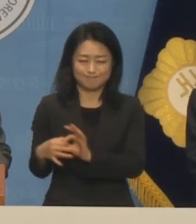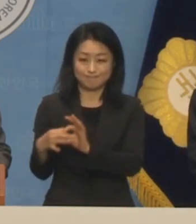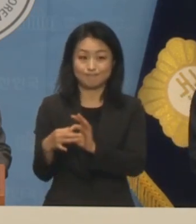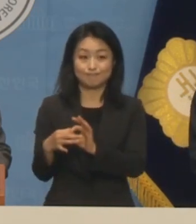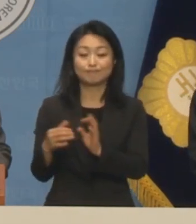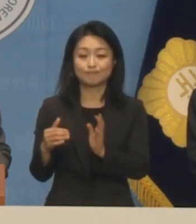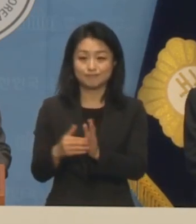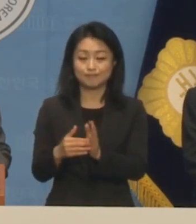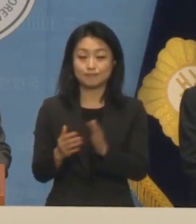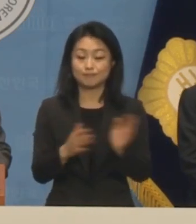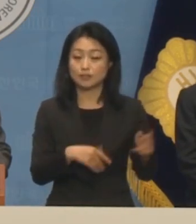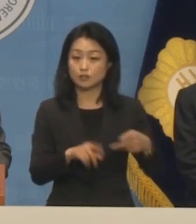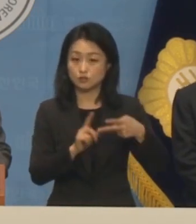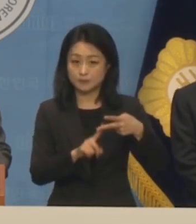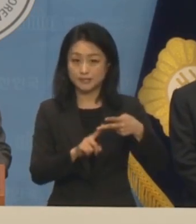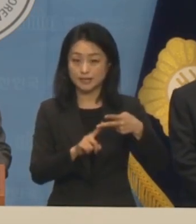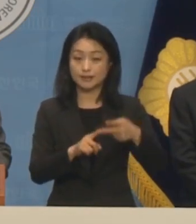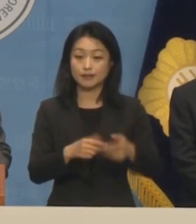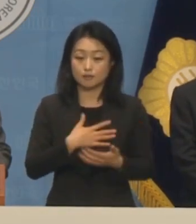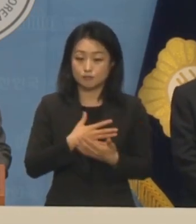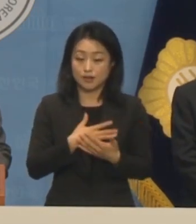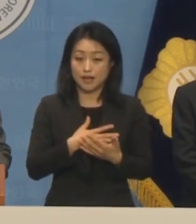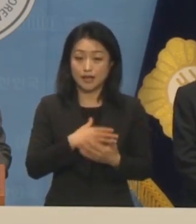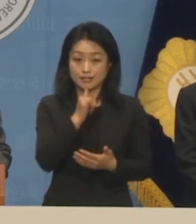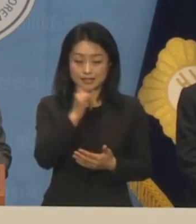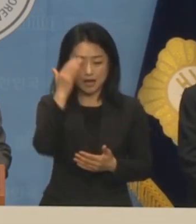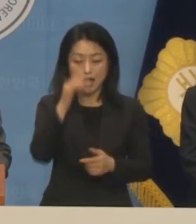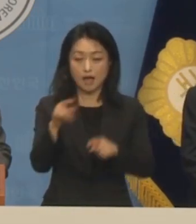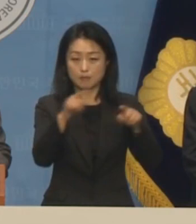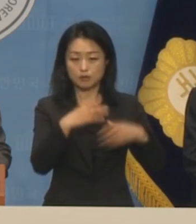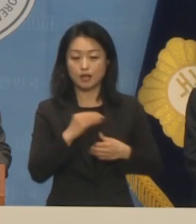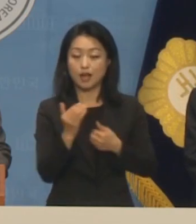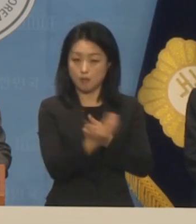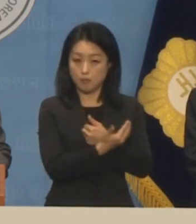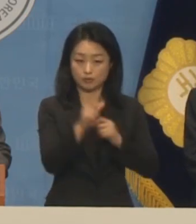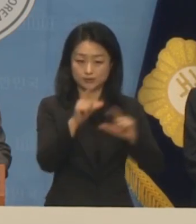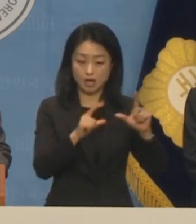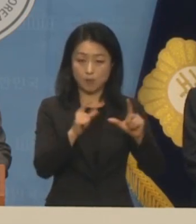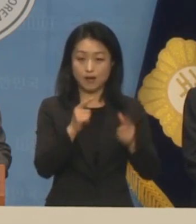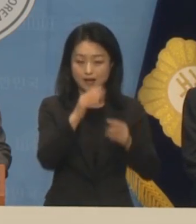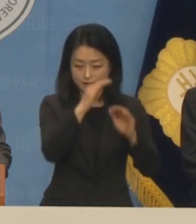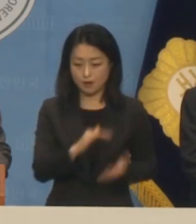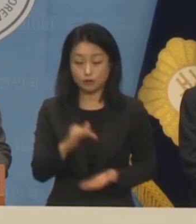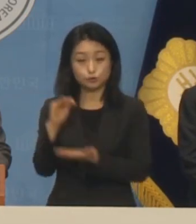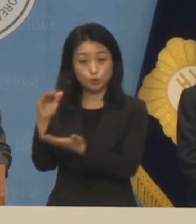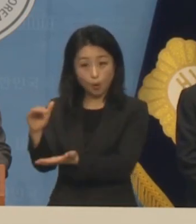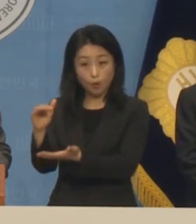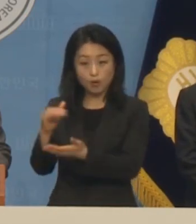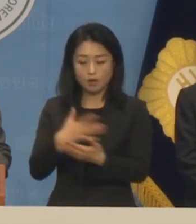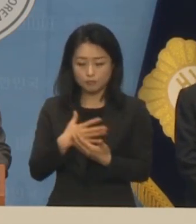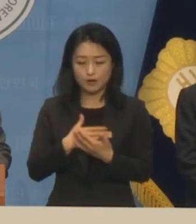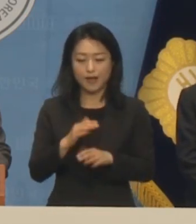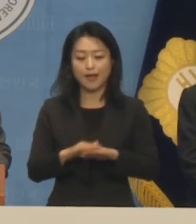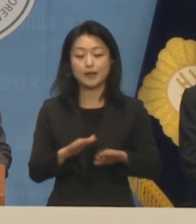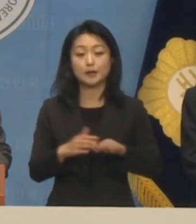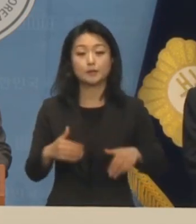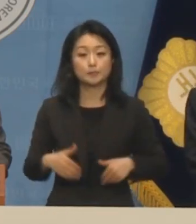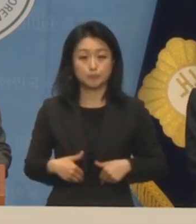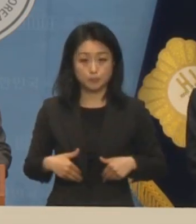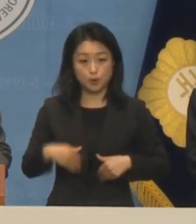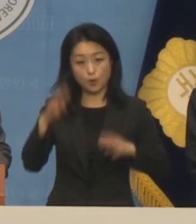했습니다. 둘째, 긴장이 고조되는 한반도 안보 사항을 공유하고 긴장 완화 필요성에